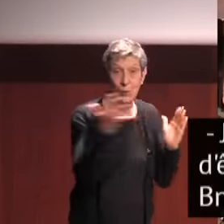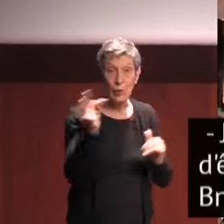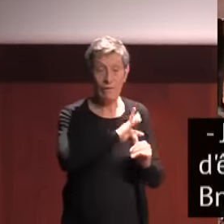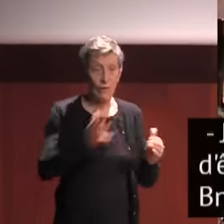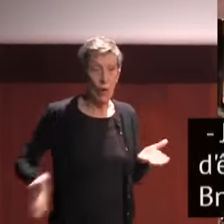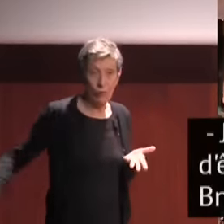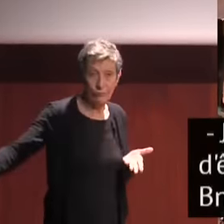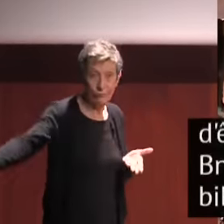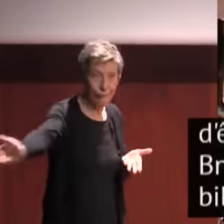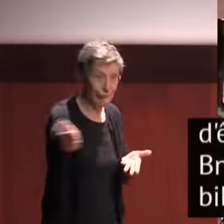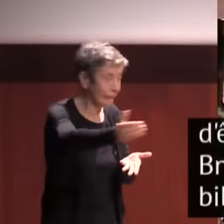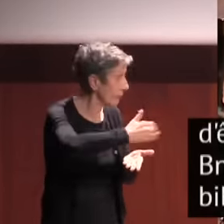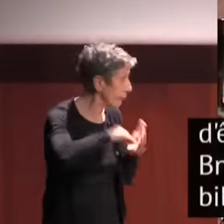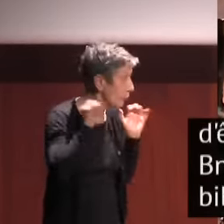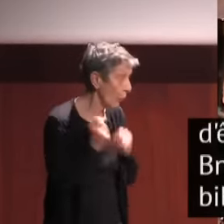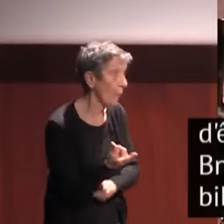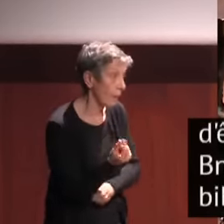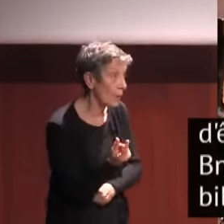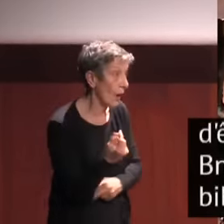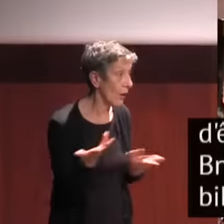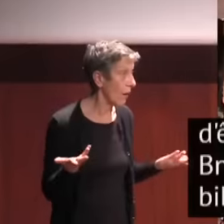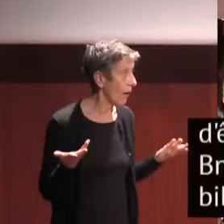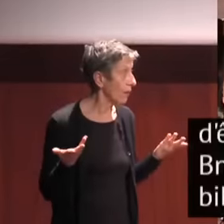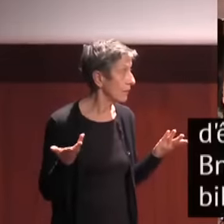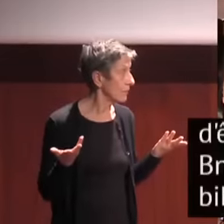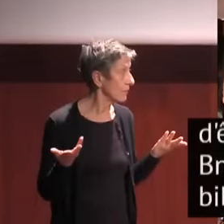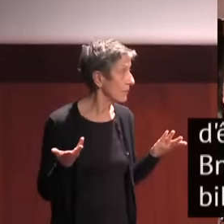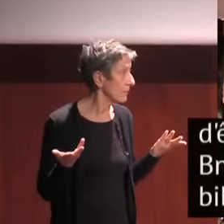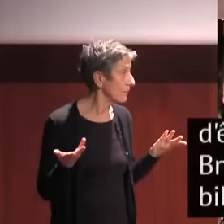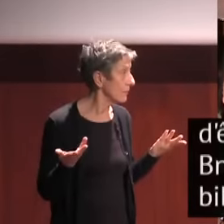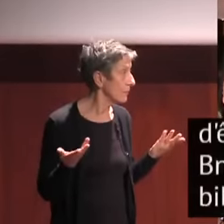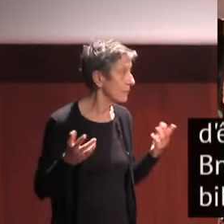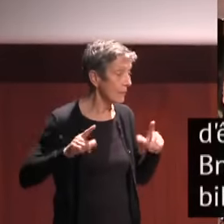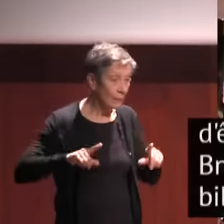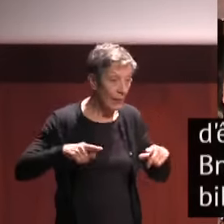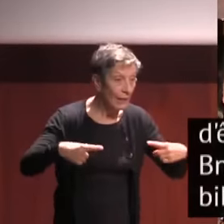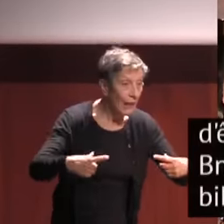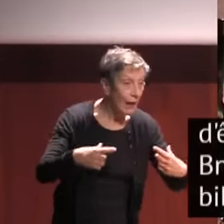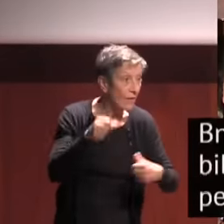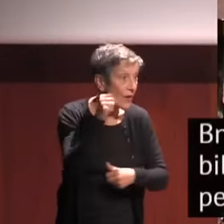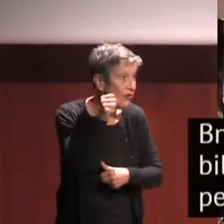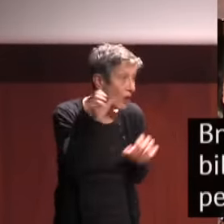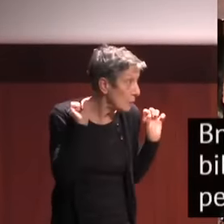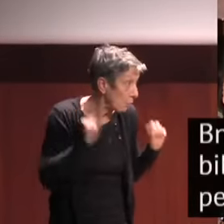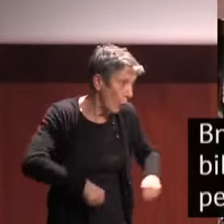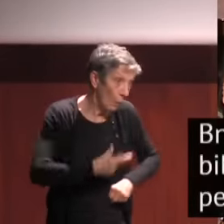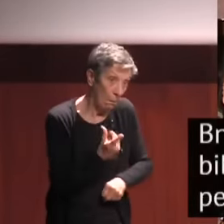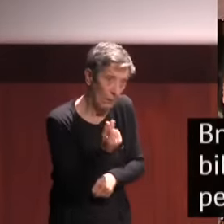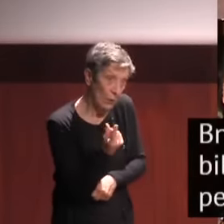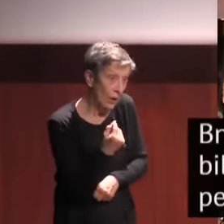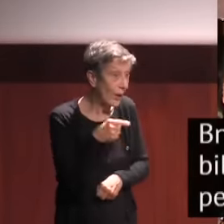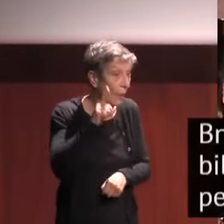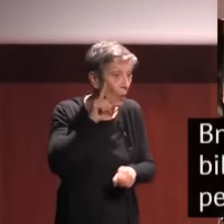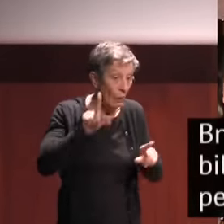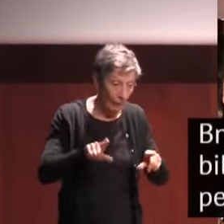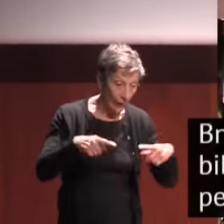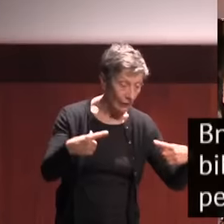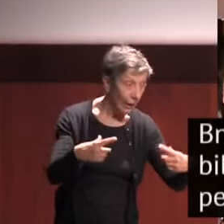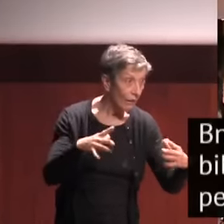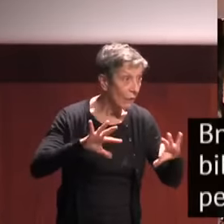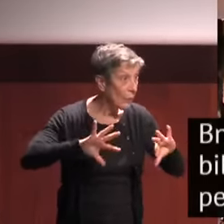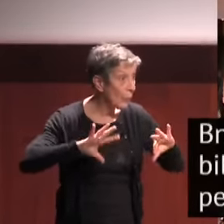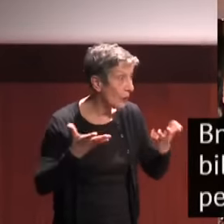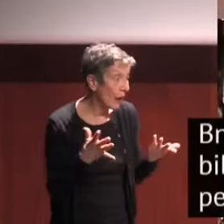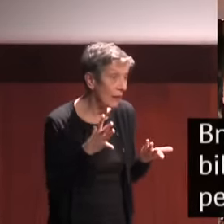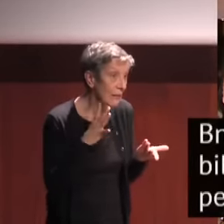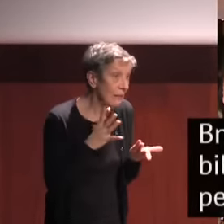des possibilités de partenariat peut-être entre la BNF et l'INJS. Peut-être que la BNF a des crédits que vous pourriez